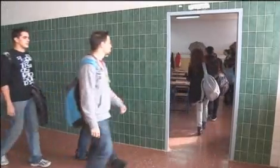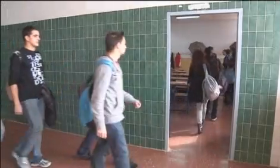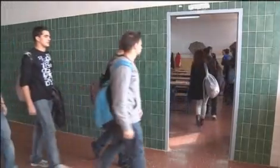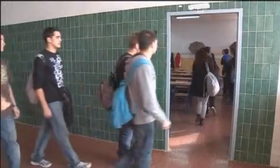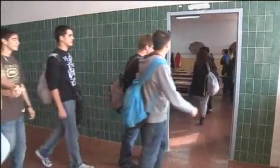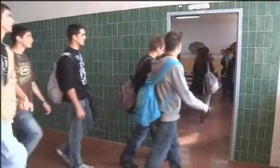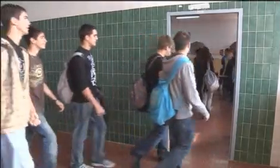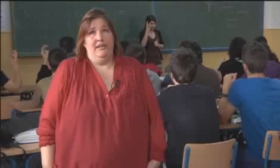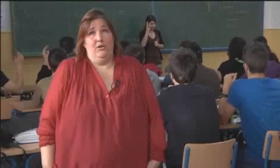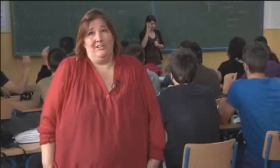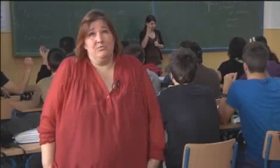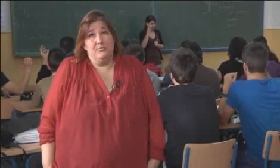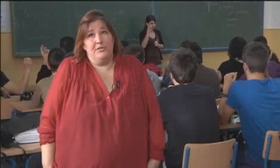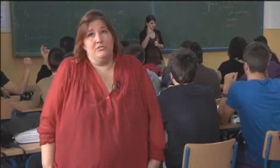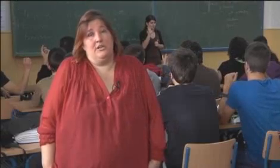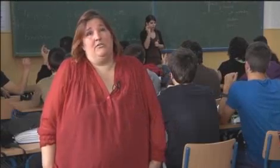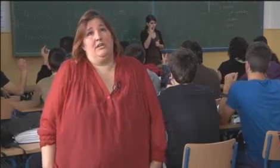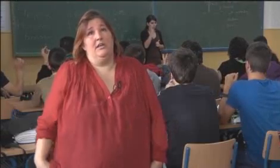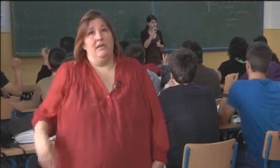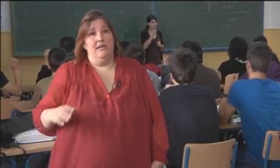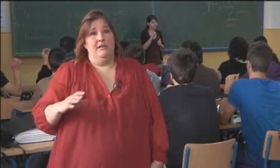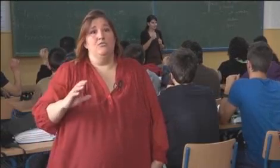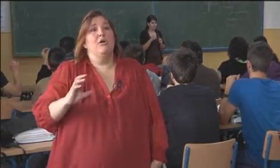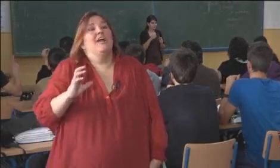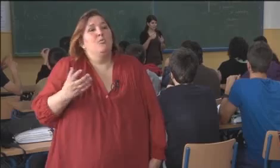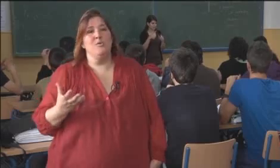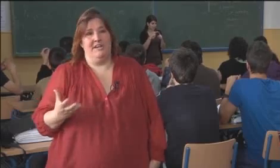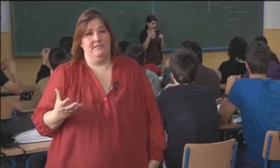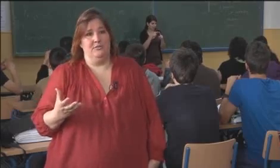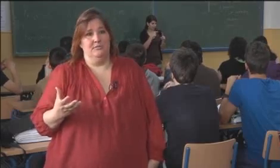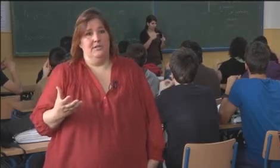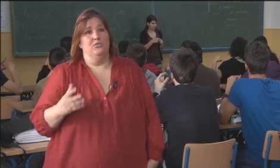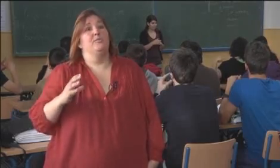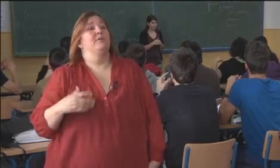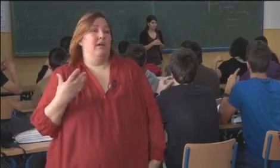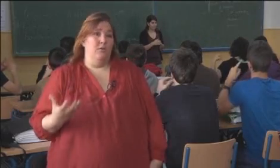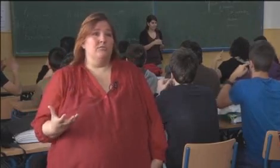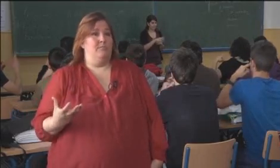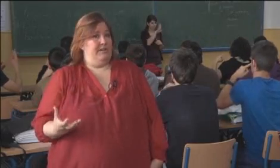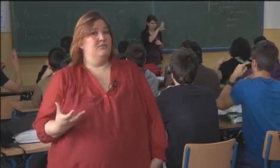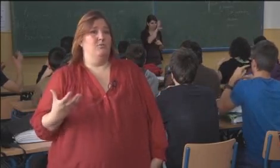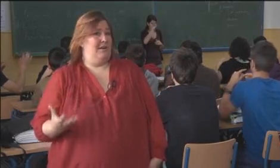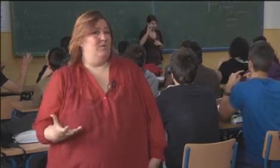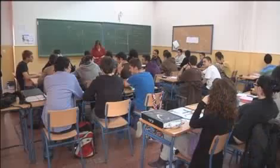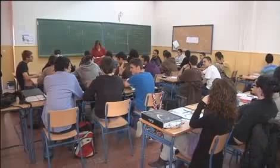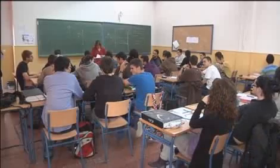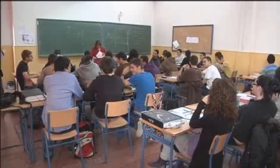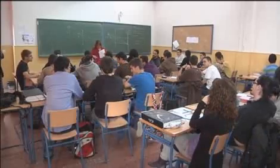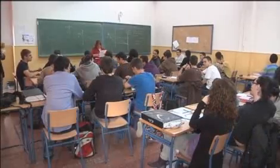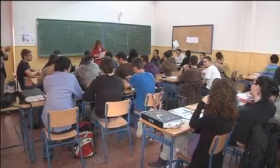asignatura el objetivo de un proyecto integrado es que uno haga algo muy práctico entonces pues algo tan práctico como la lengua de sinos lo hemos querido ofertar